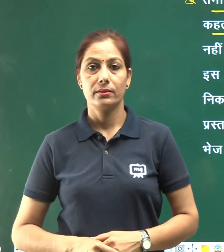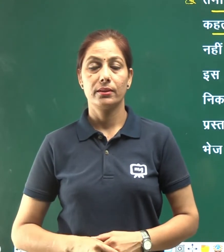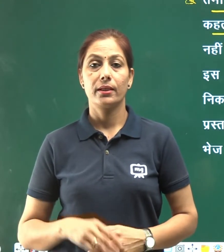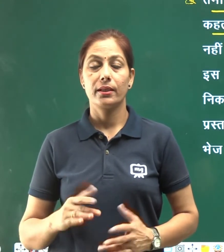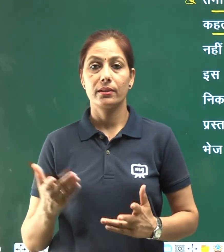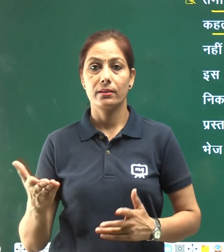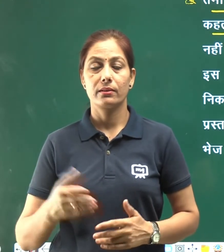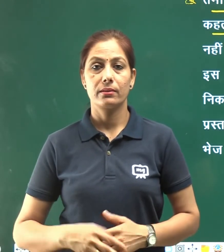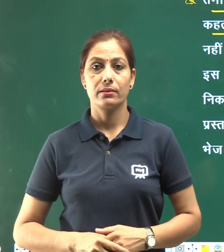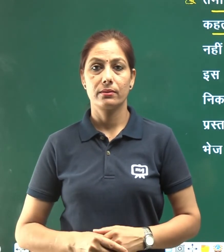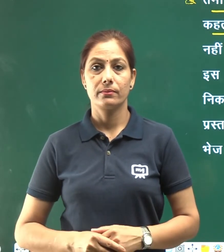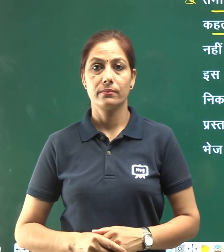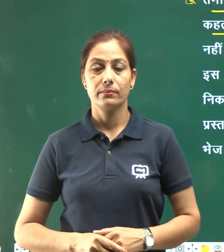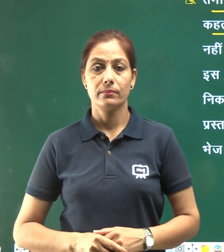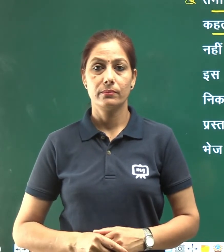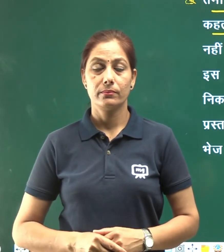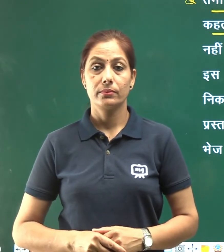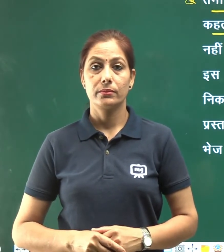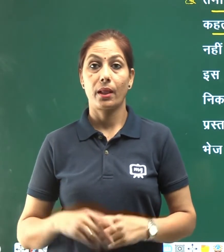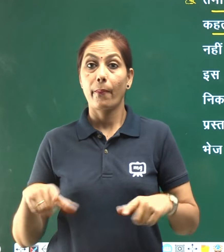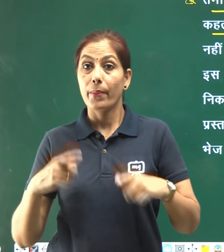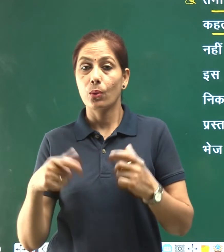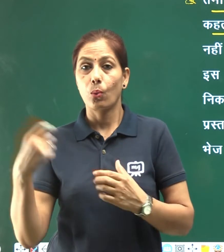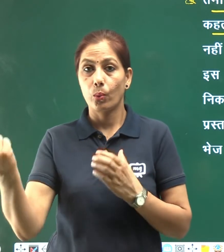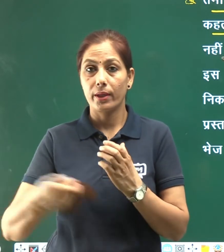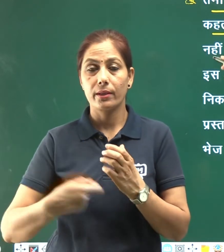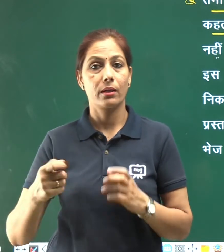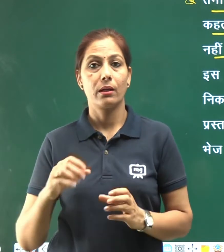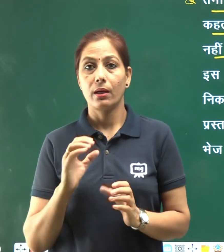यदि पेड़ को नहीं काटा जा सकता